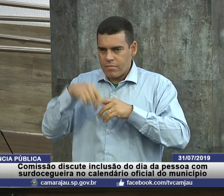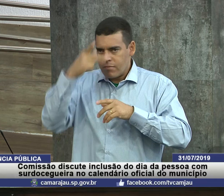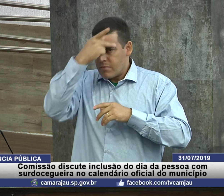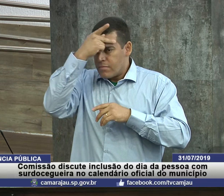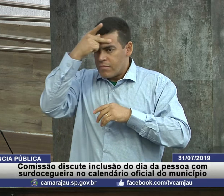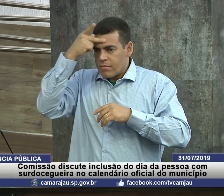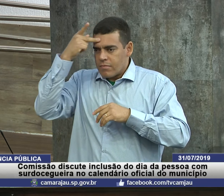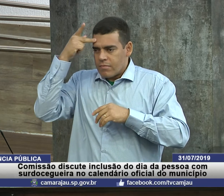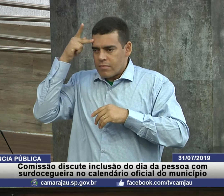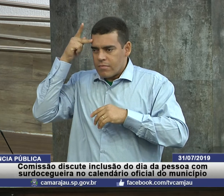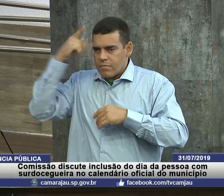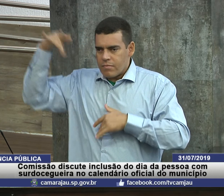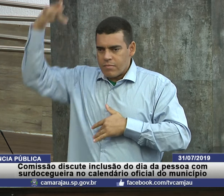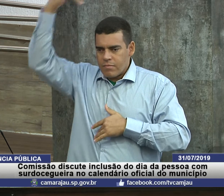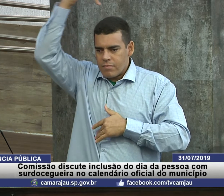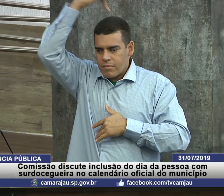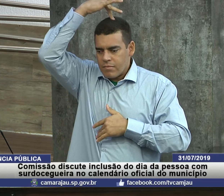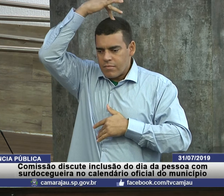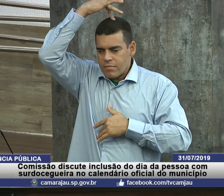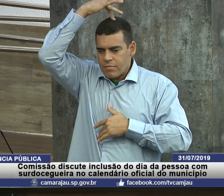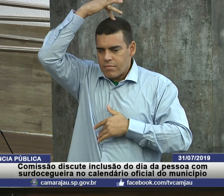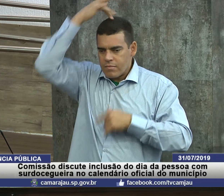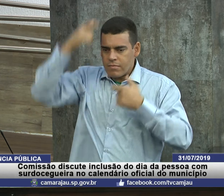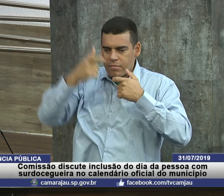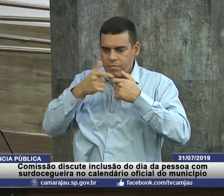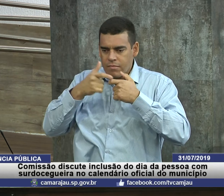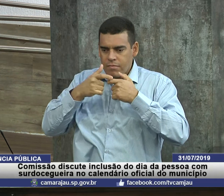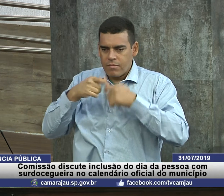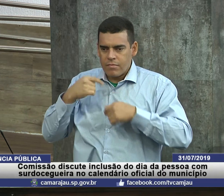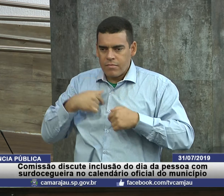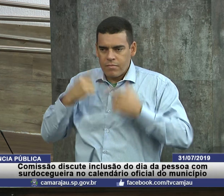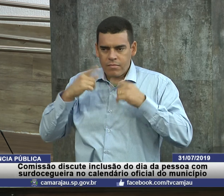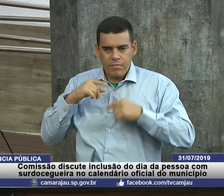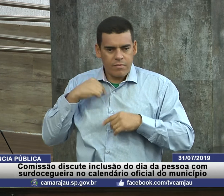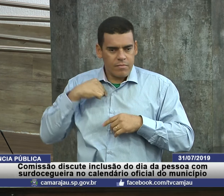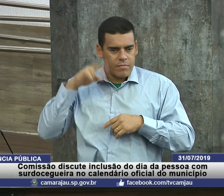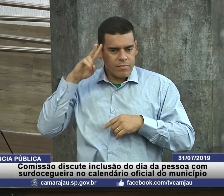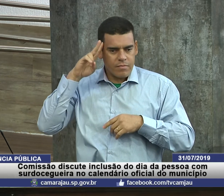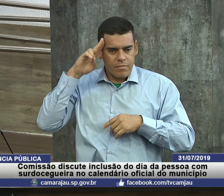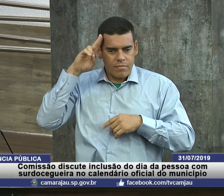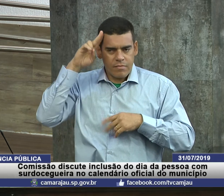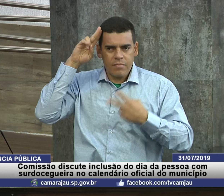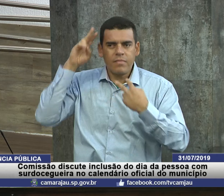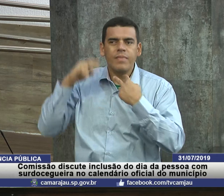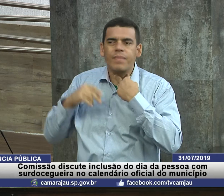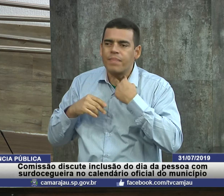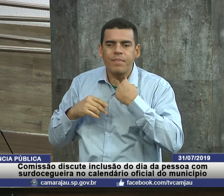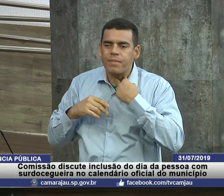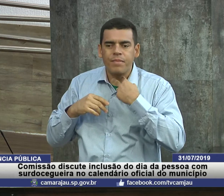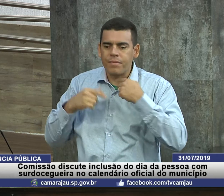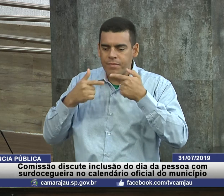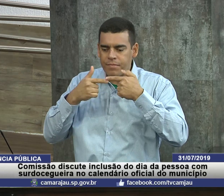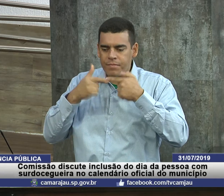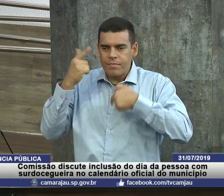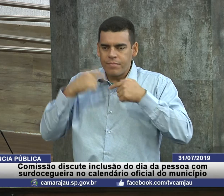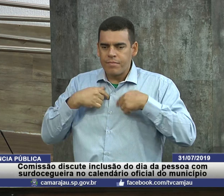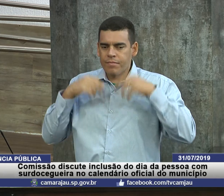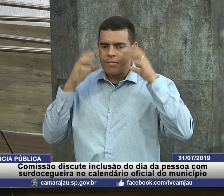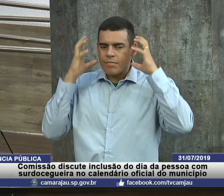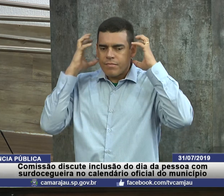Fui em inúmeros médicos, em inúmeros espaços de saúde, né? E aí